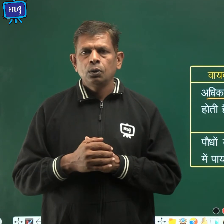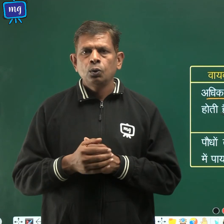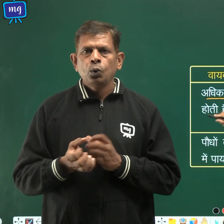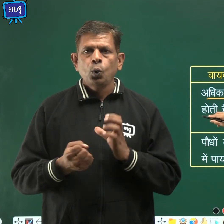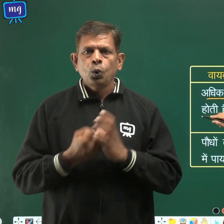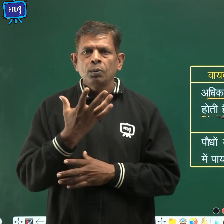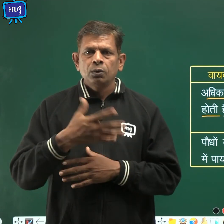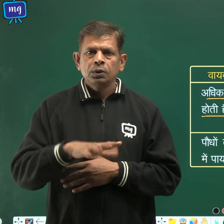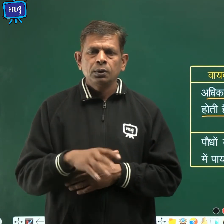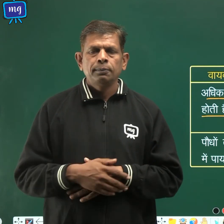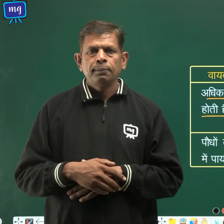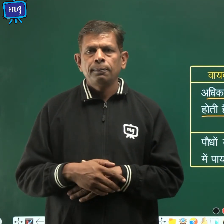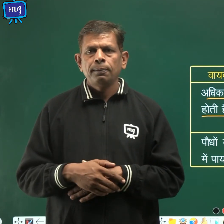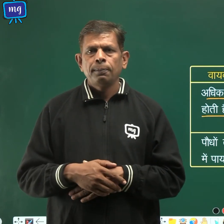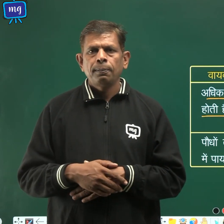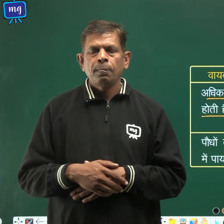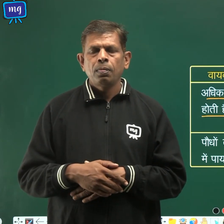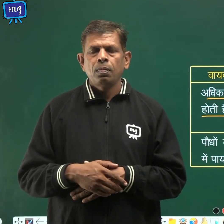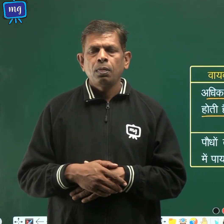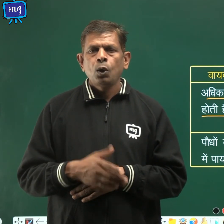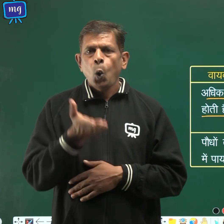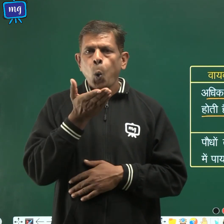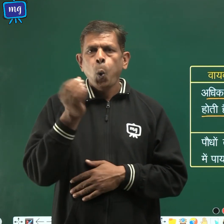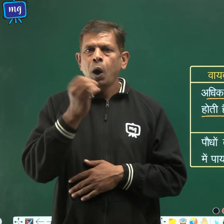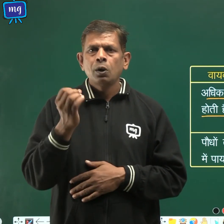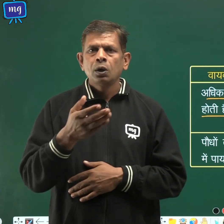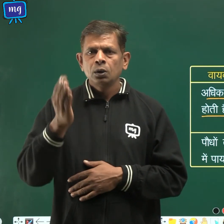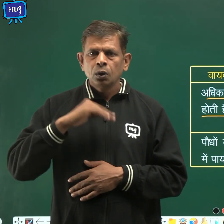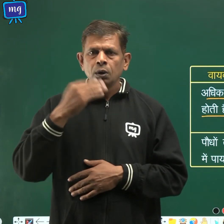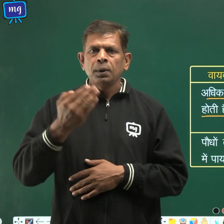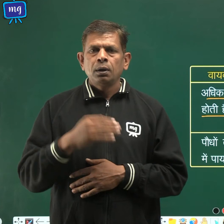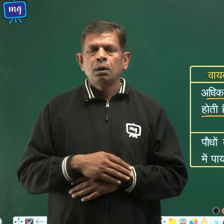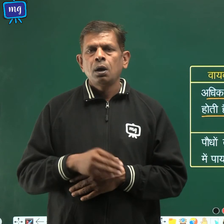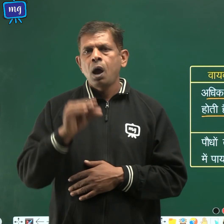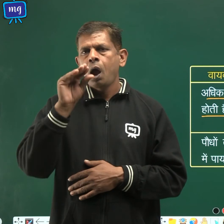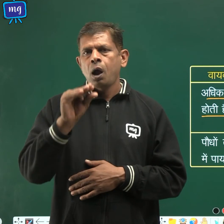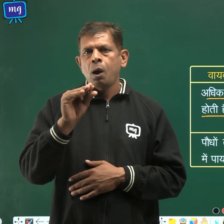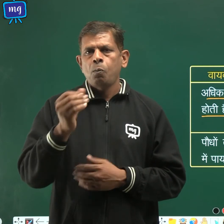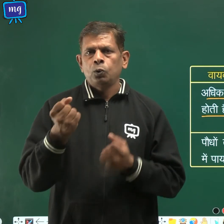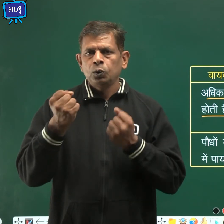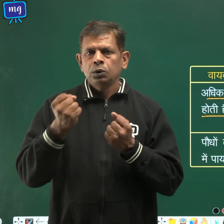उत्पन्न होती है, अवायवीय श्वसन में कम ऊर्जा